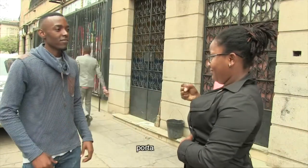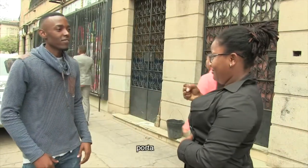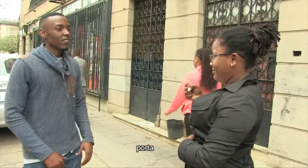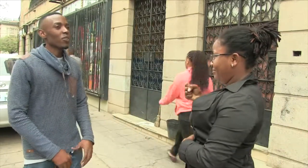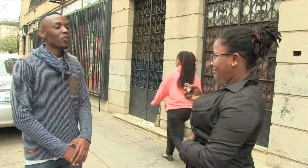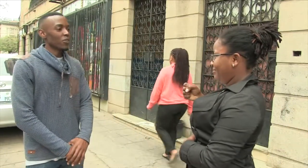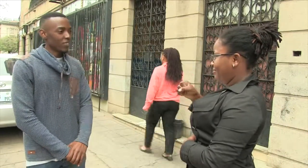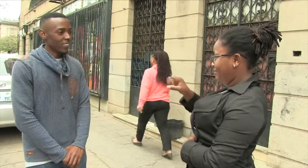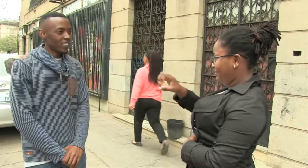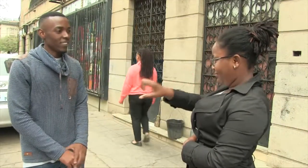Porta